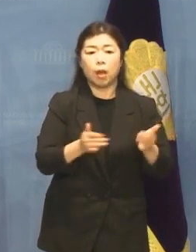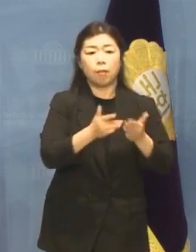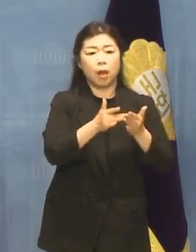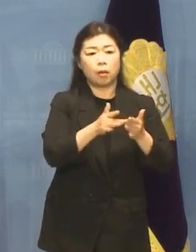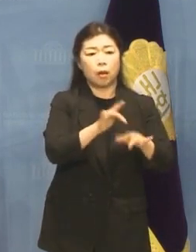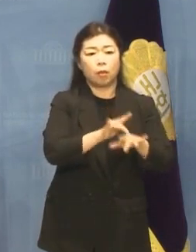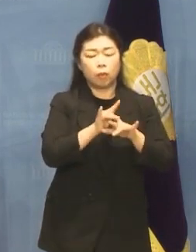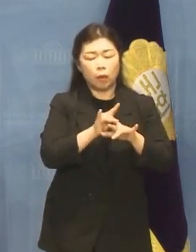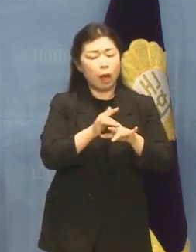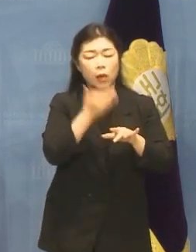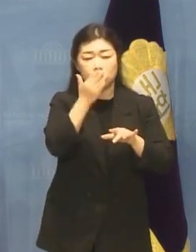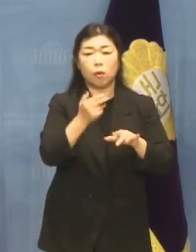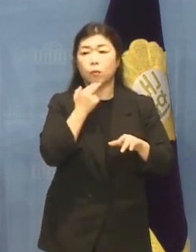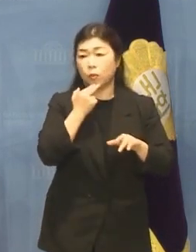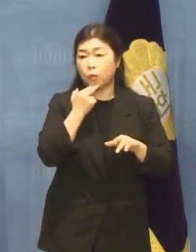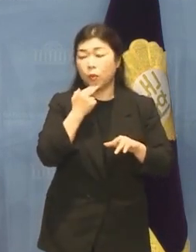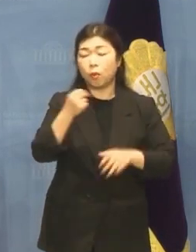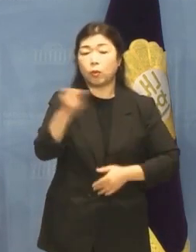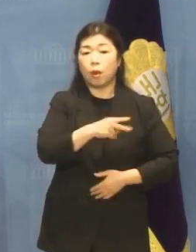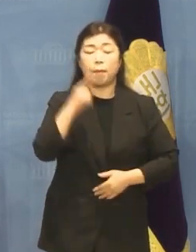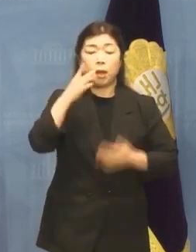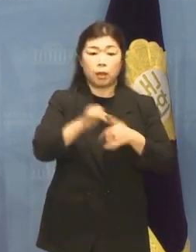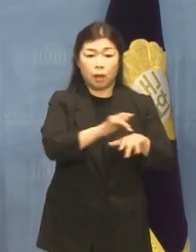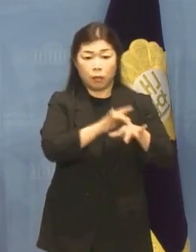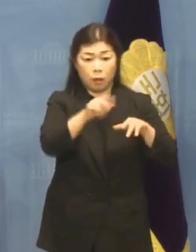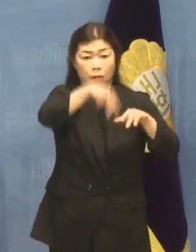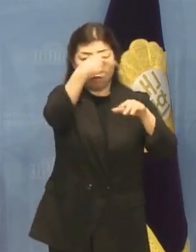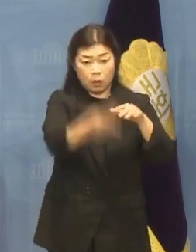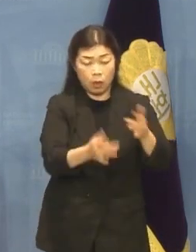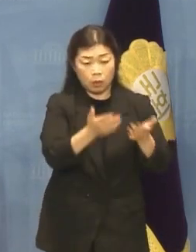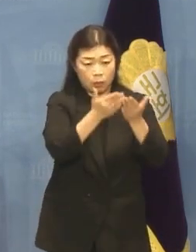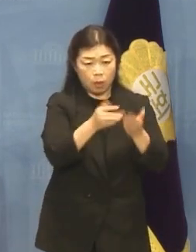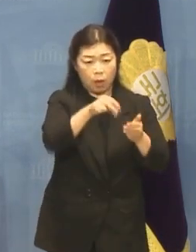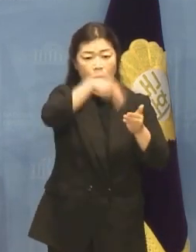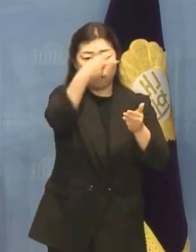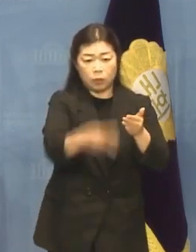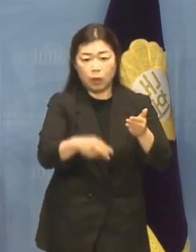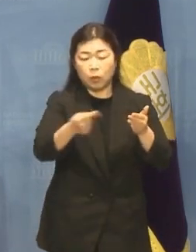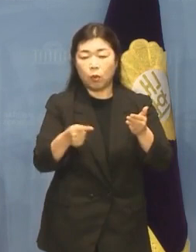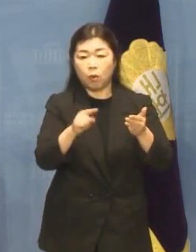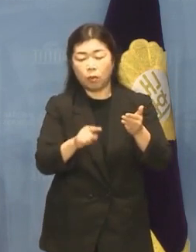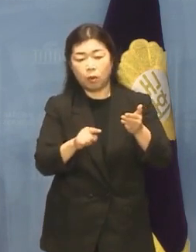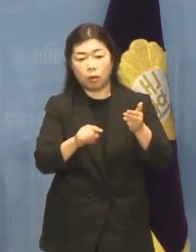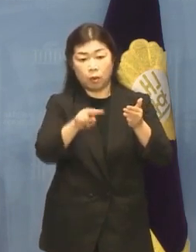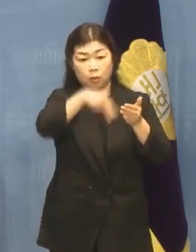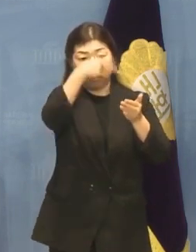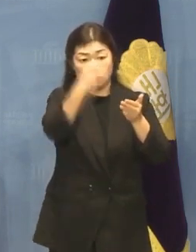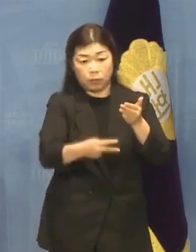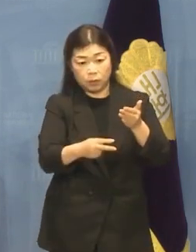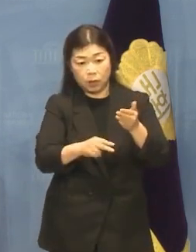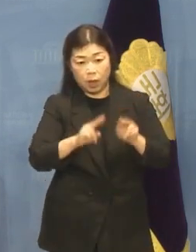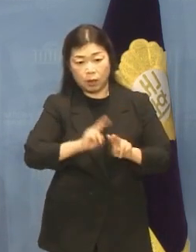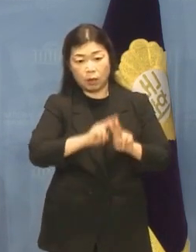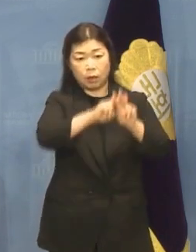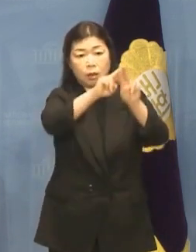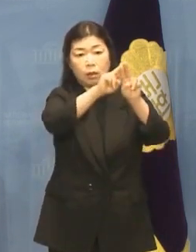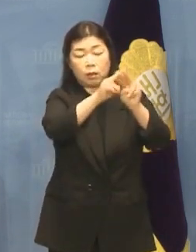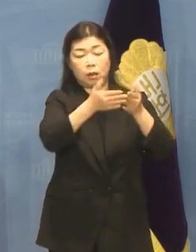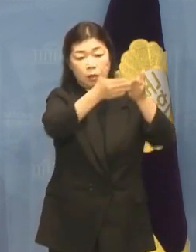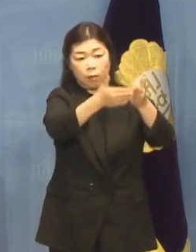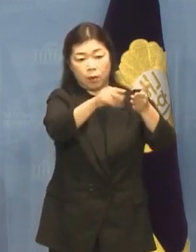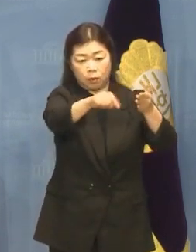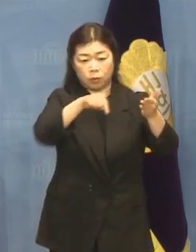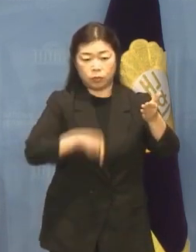실족할 가능성이 거의 없고 만약 실족했다 하더라도 해수면에서 잡고 오를 수 있는 사다리가 선미